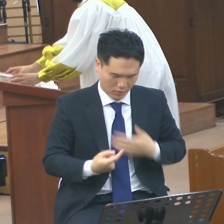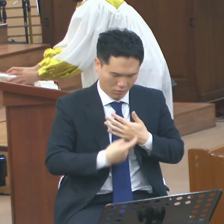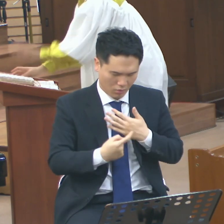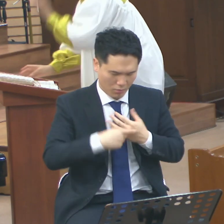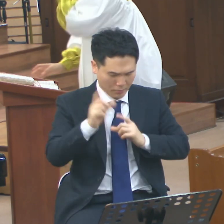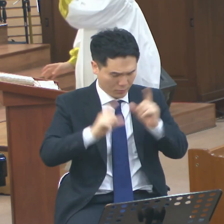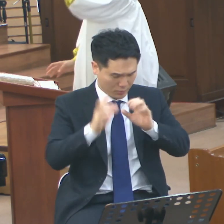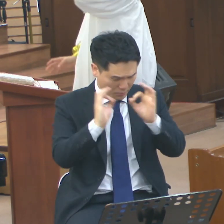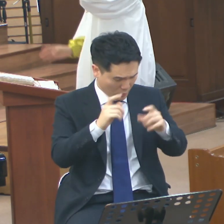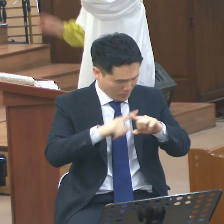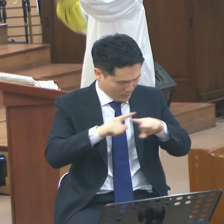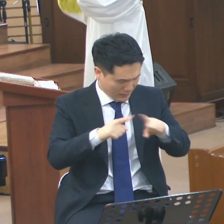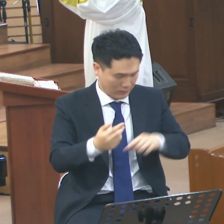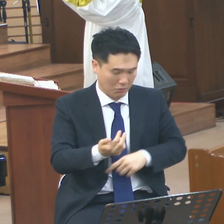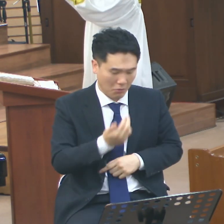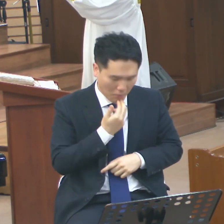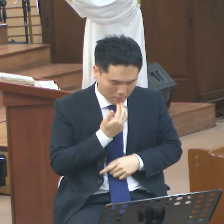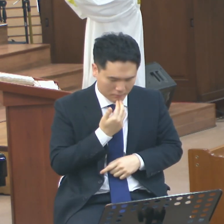않도록